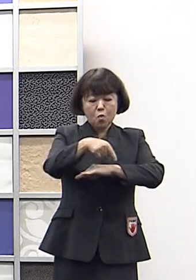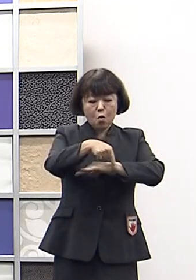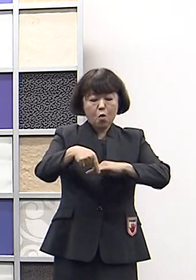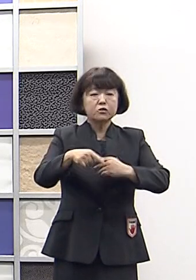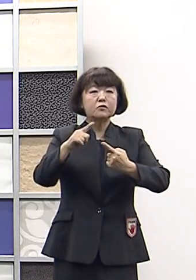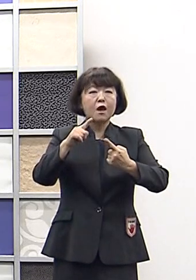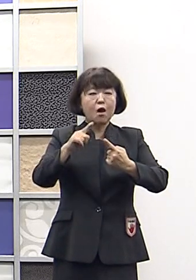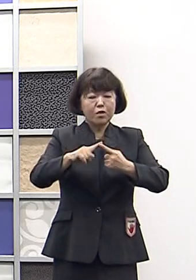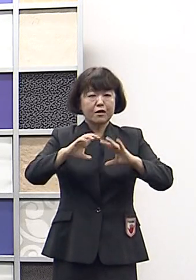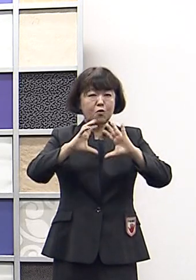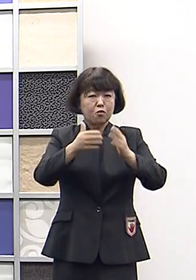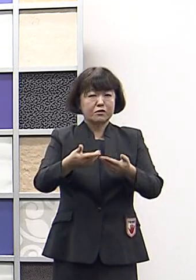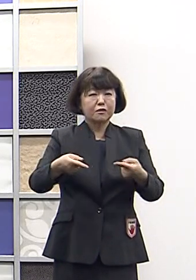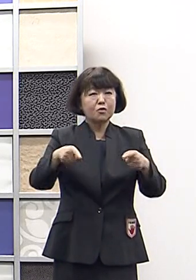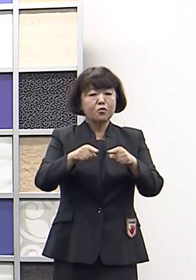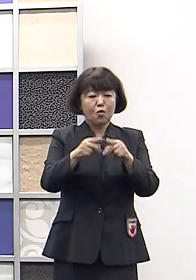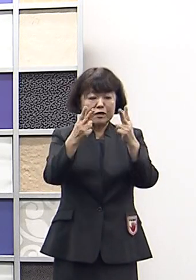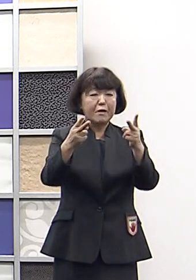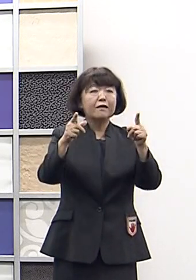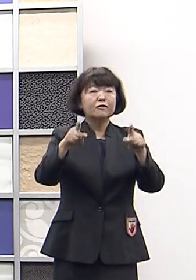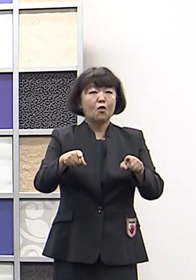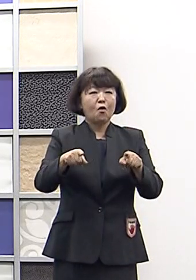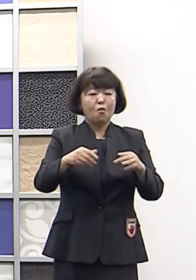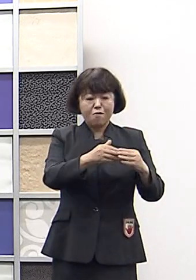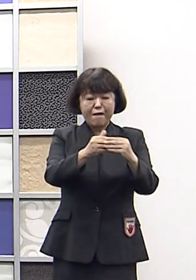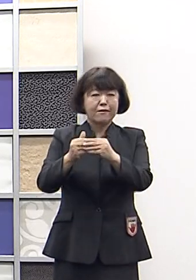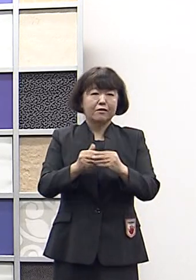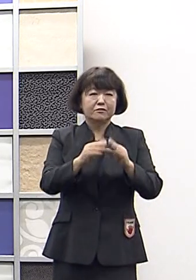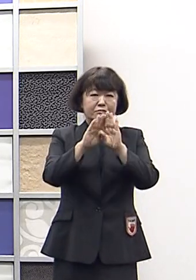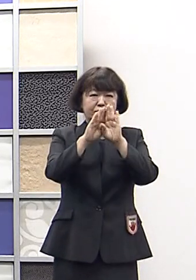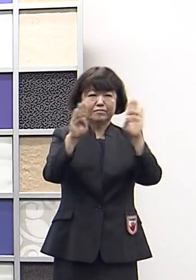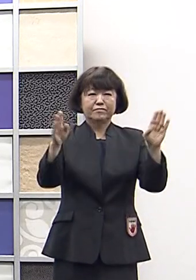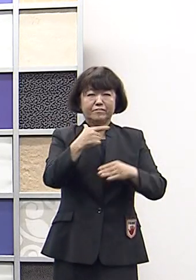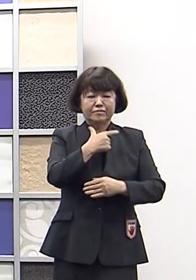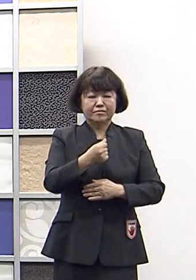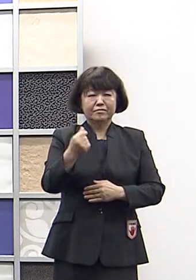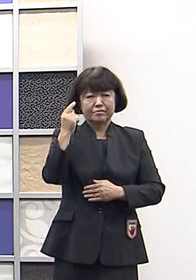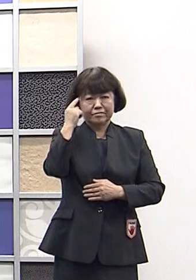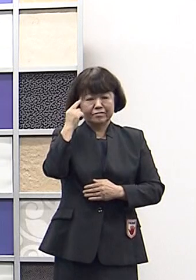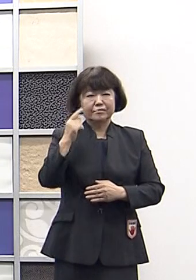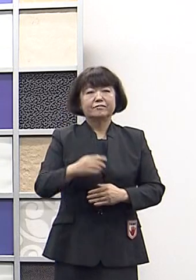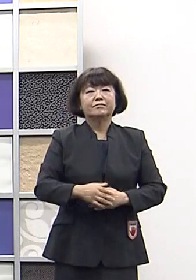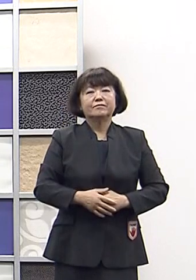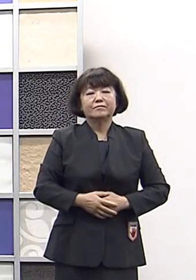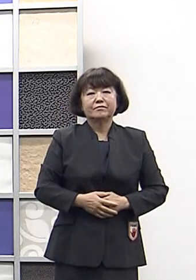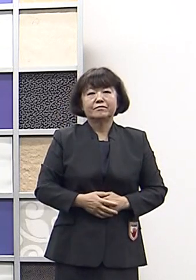国際共同イベントなどを連携して行っていきたいと考えています。